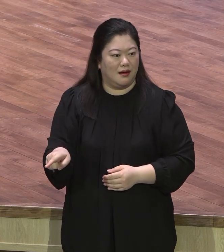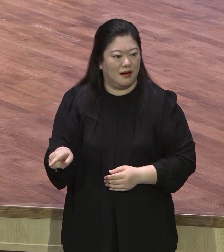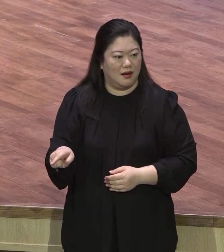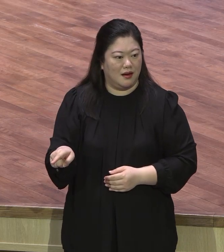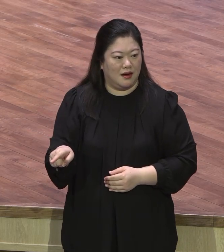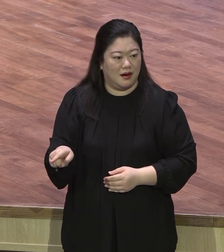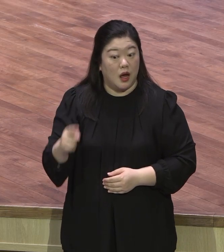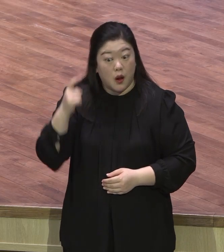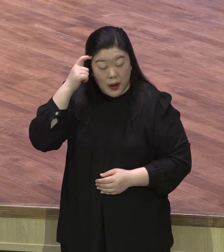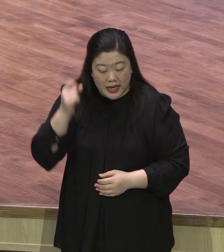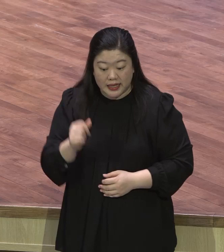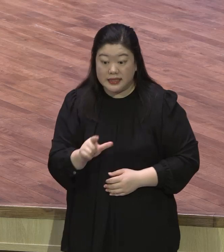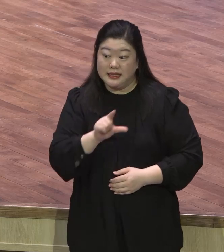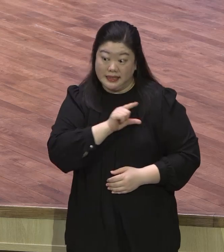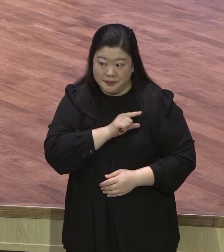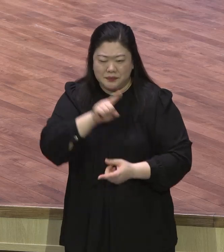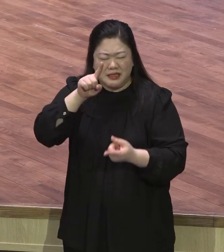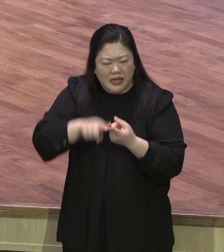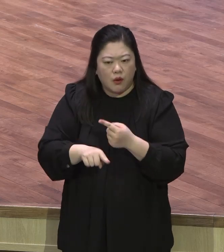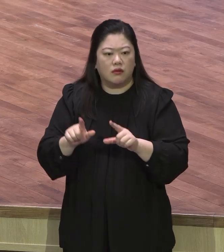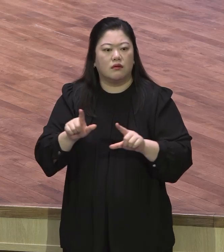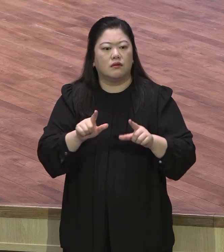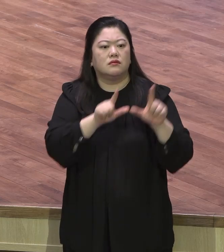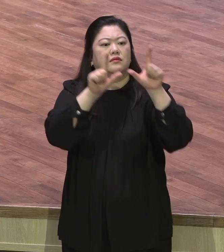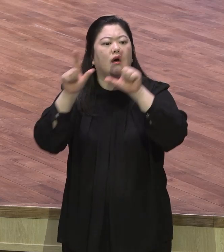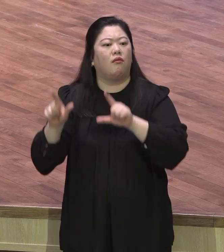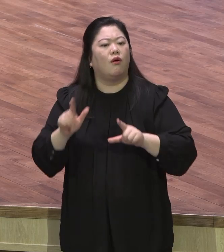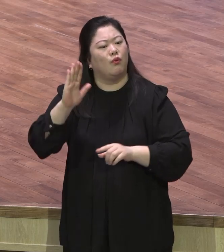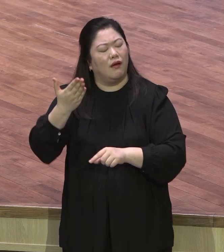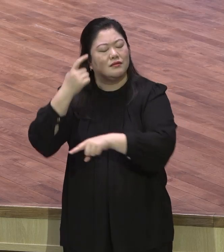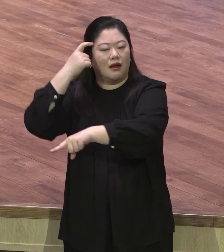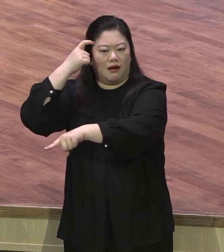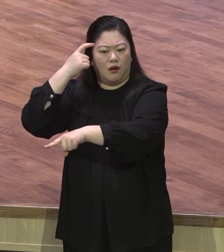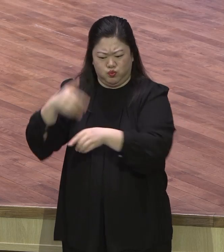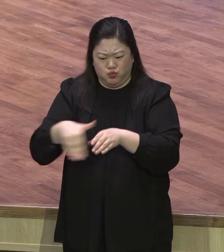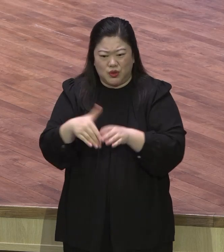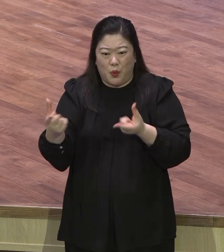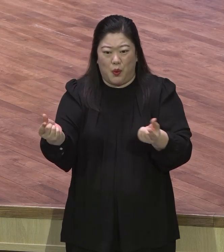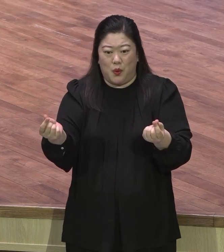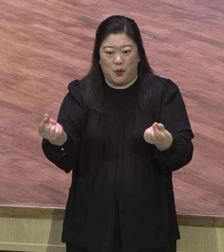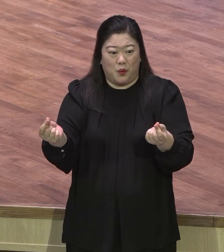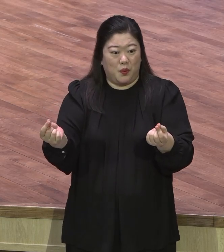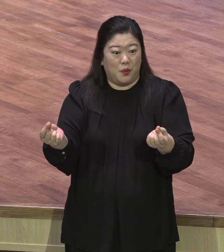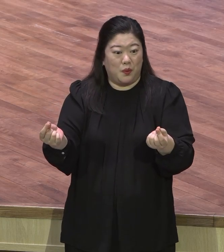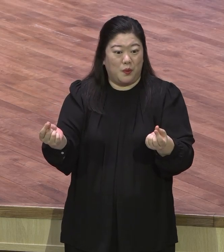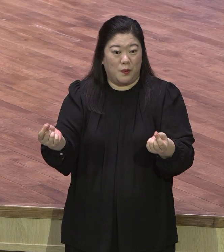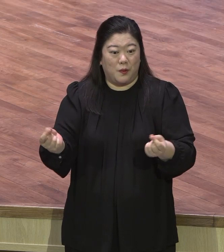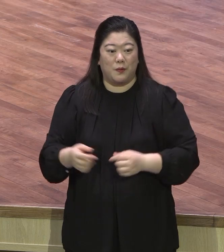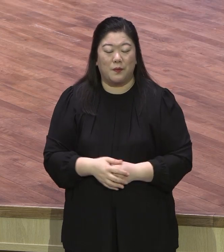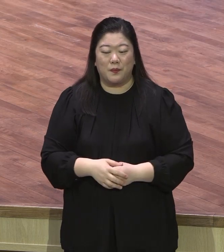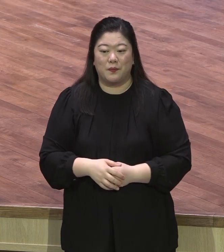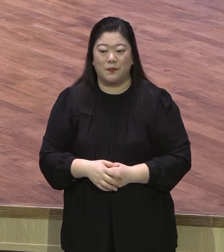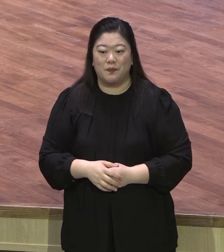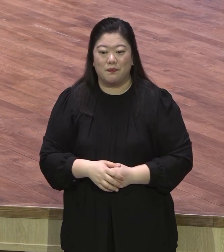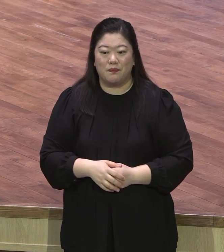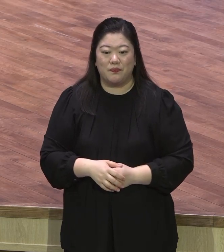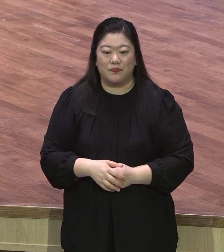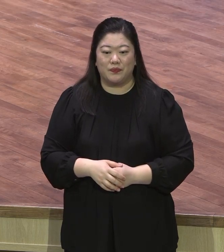삶을 대변한다고 할 정도로 그렇게 이름을 중요하게 짓습니다. 그